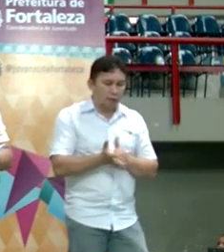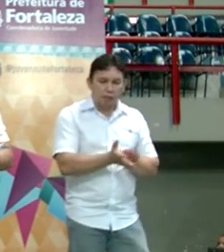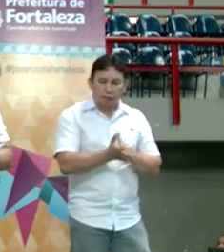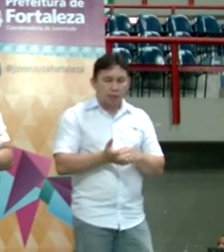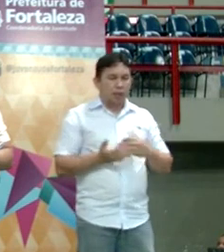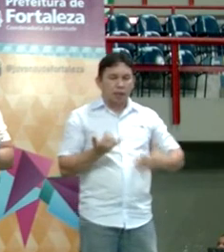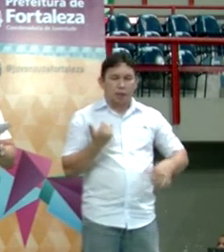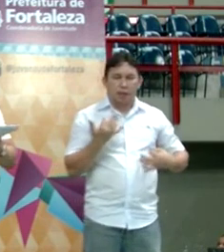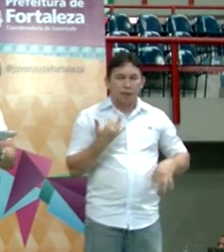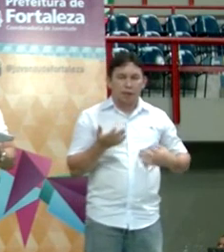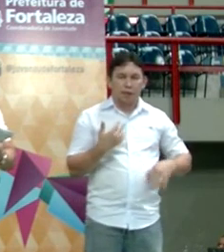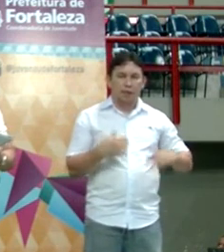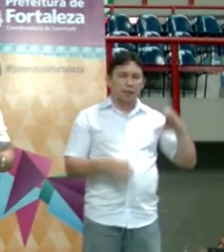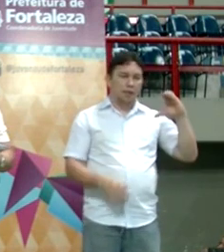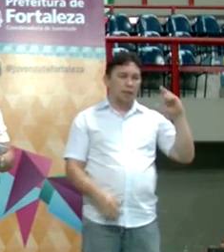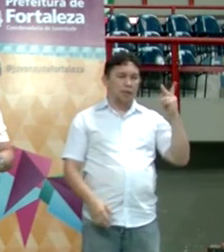uma